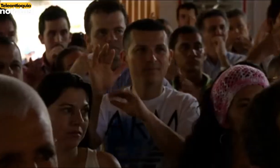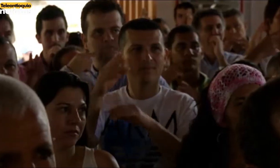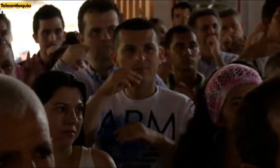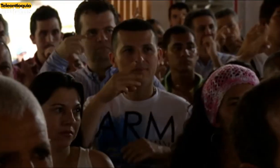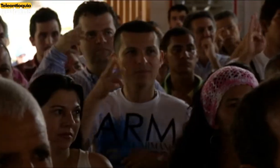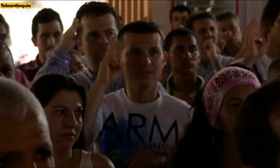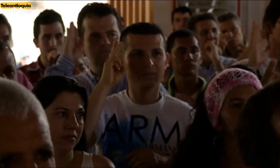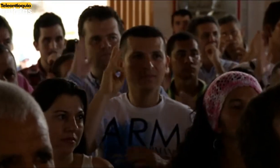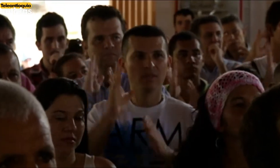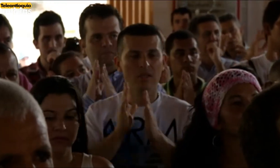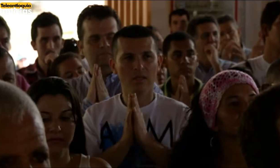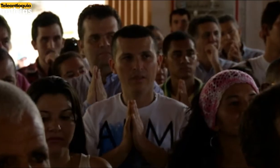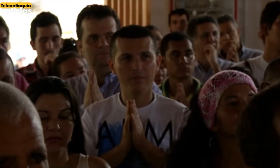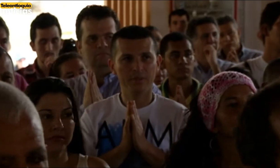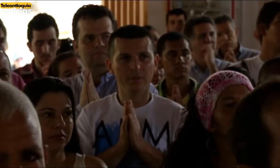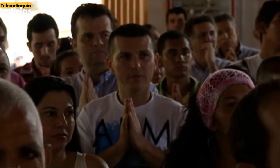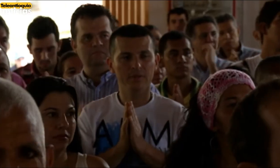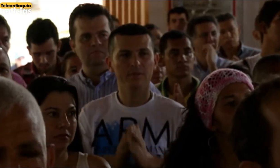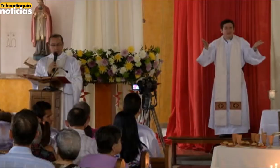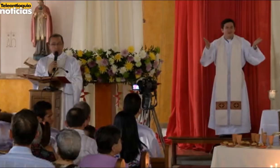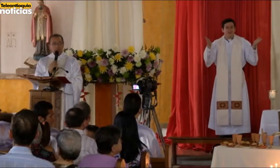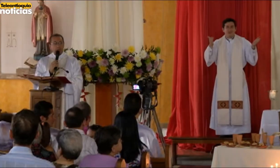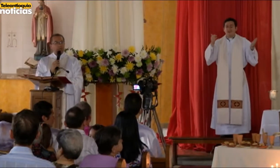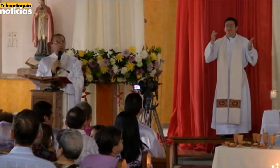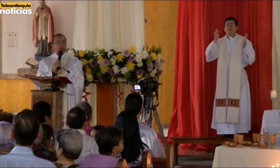participar activamente de esta tradición religiosa